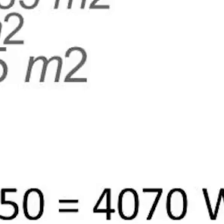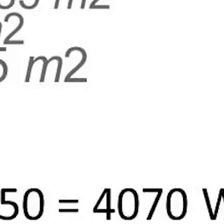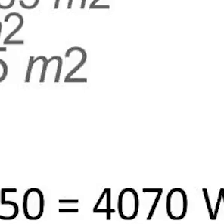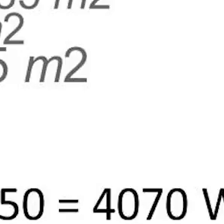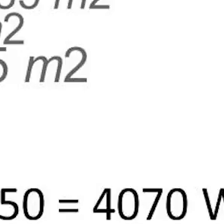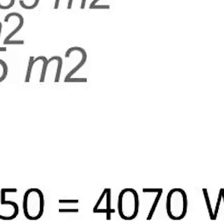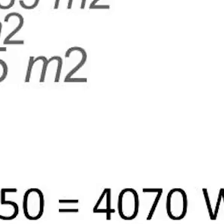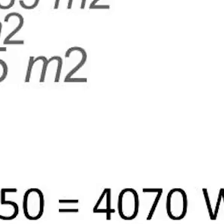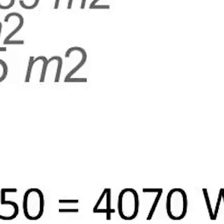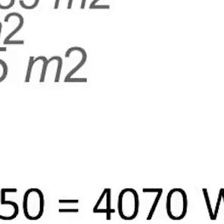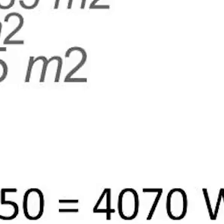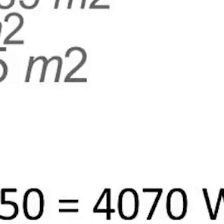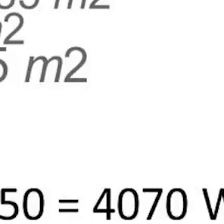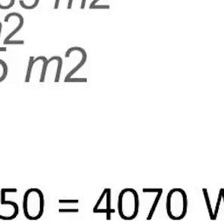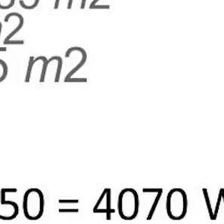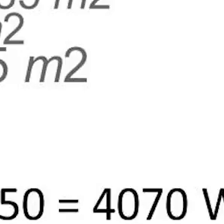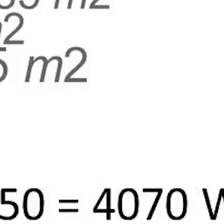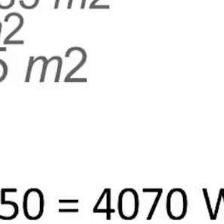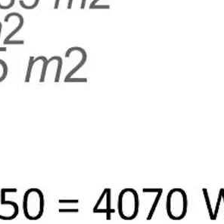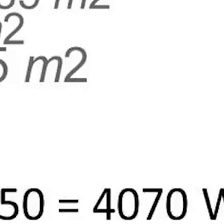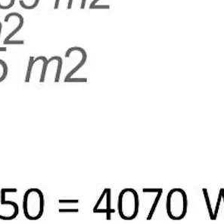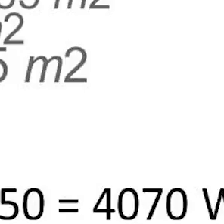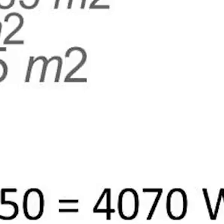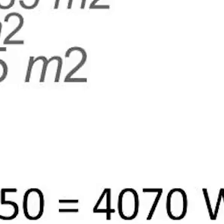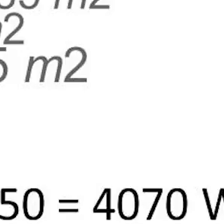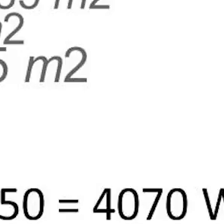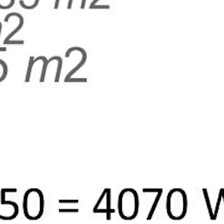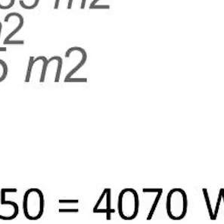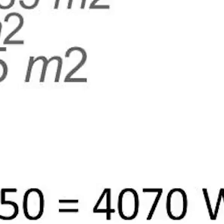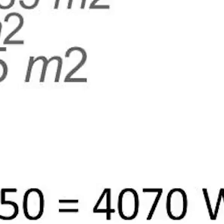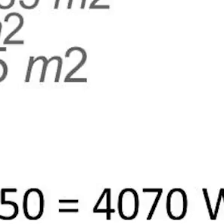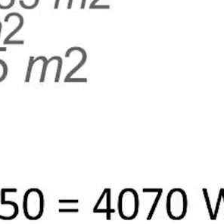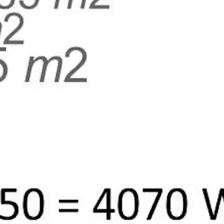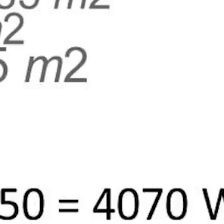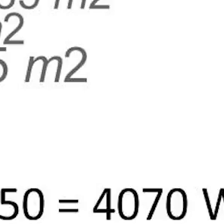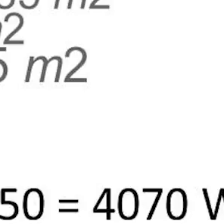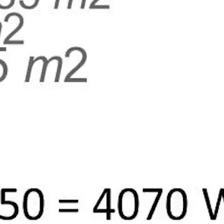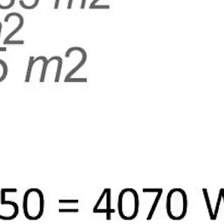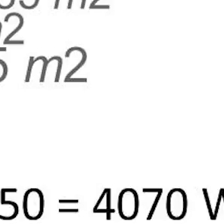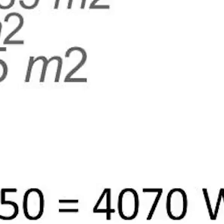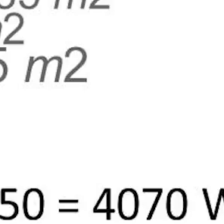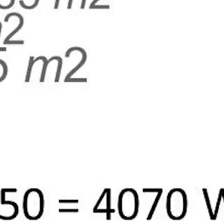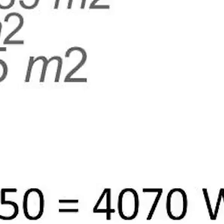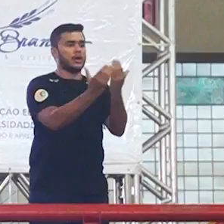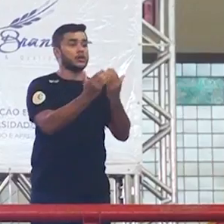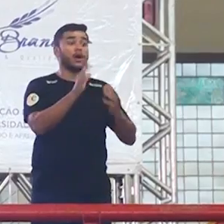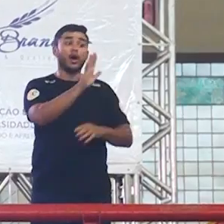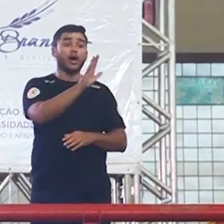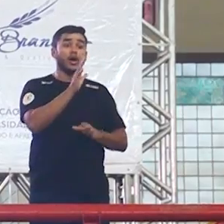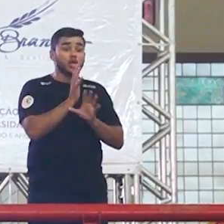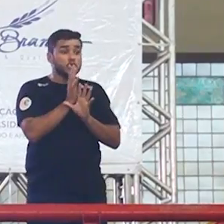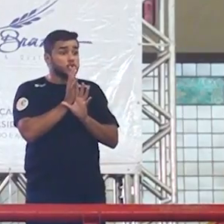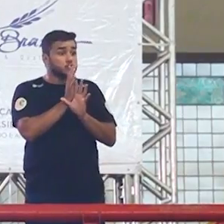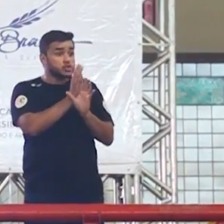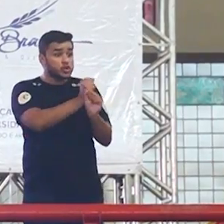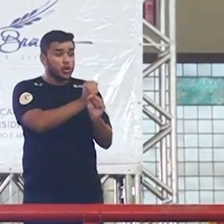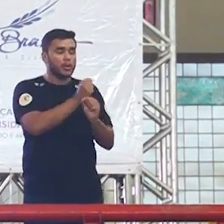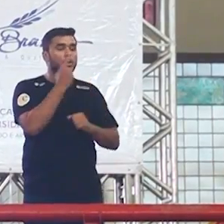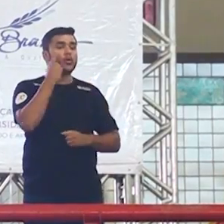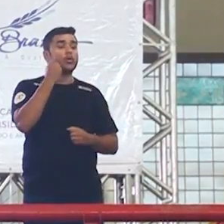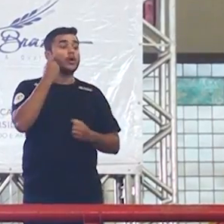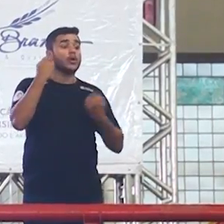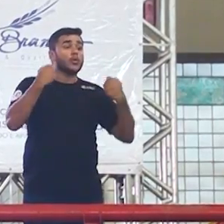para que você está calculando isso aí. Para a gente ter a metragem e saber qual a lâmpada que você vai colocar. Na cozinha,